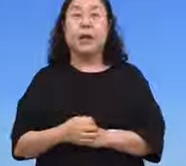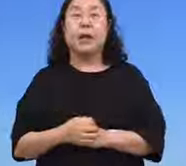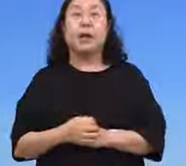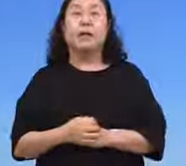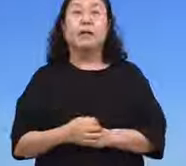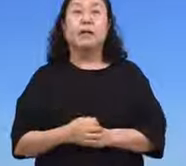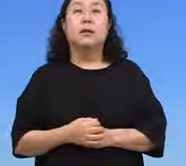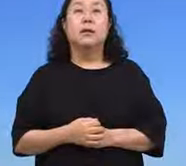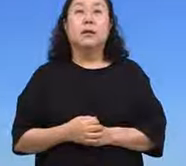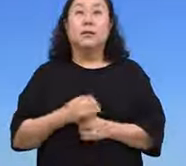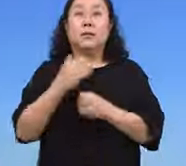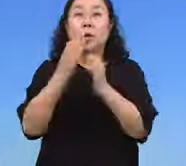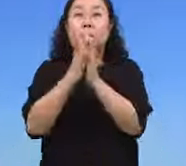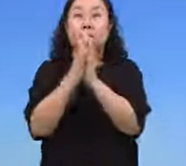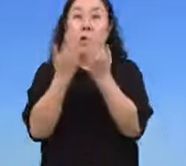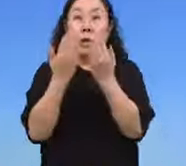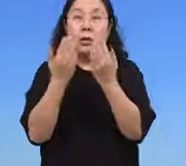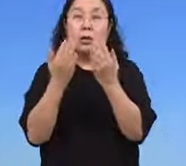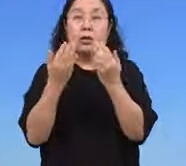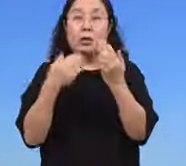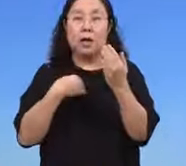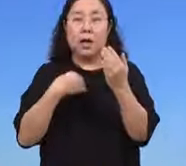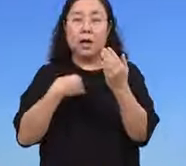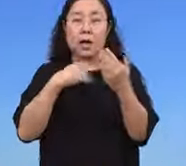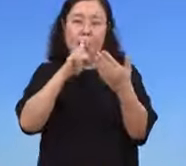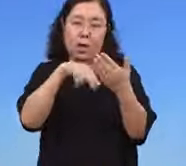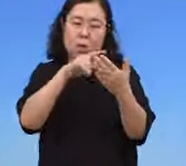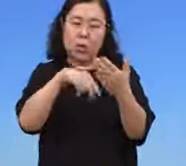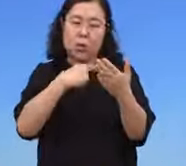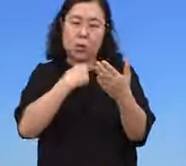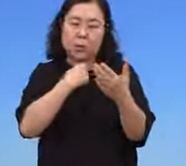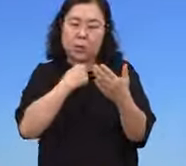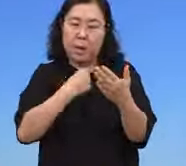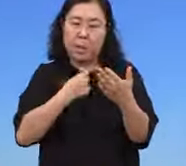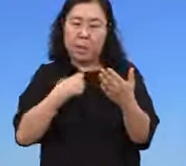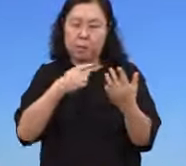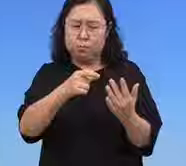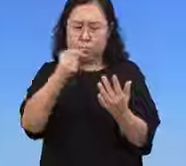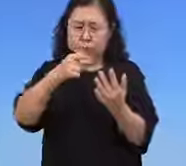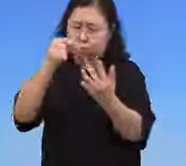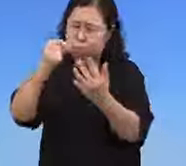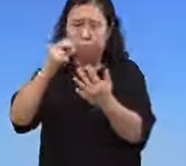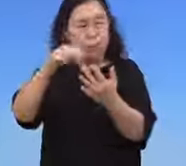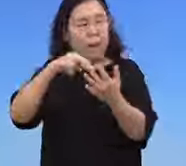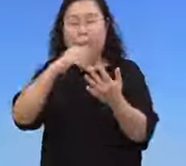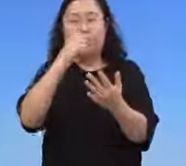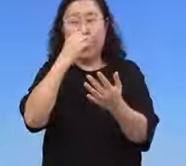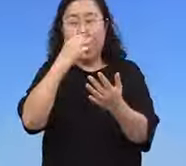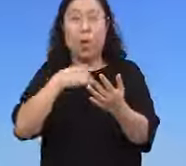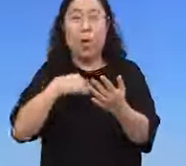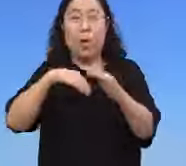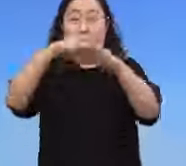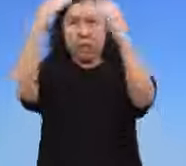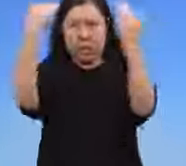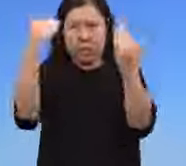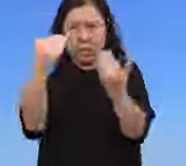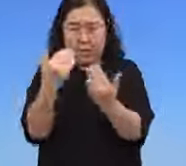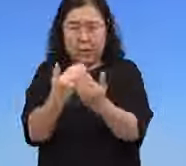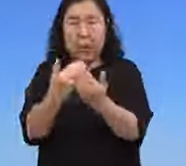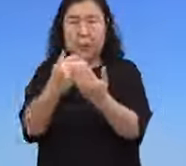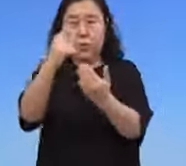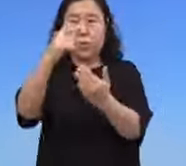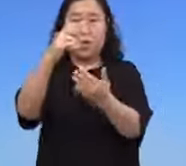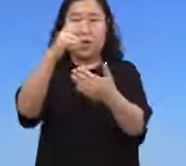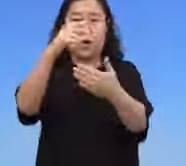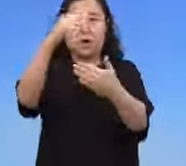제가 늘 말씀드리지만 성경은 꼭 읽고 싶은 거 똑 따서 읽으면 안 된다고, 성경은 문맥으로 전체